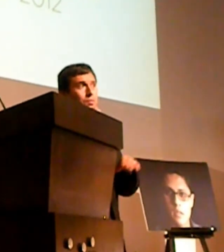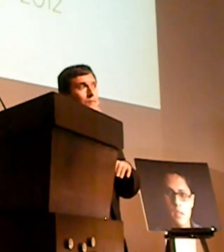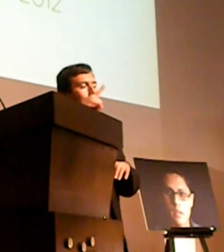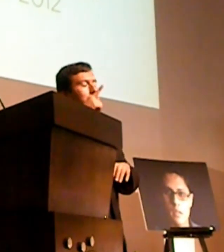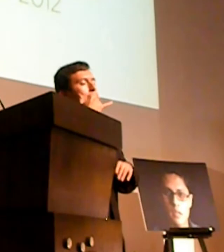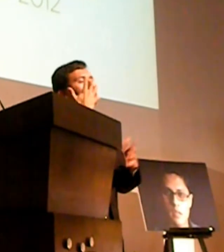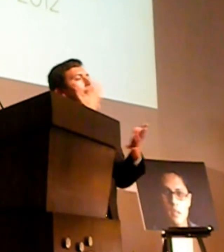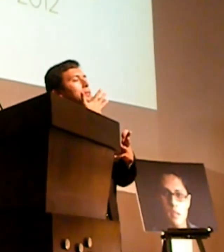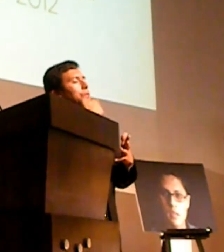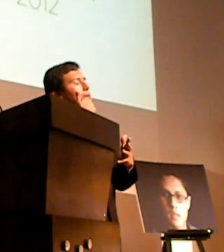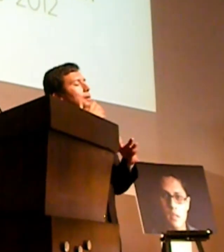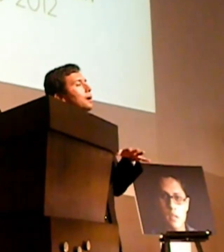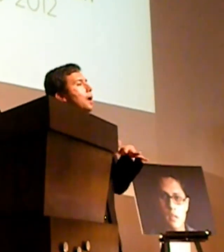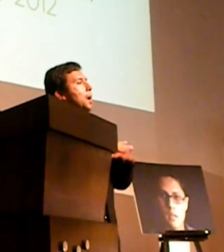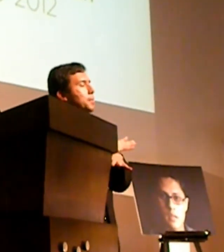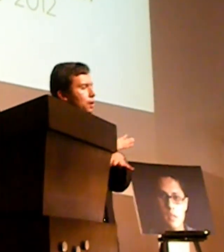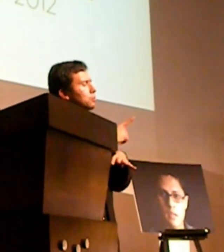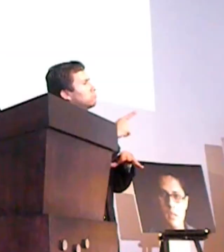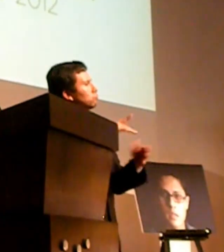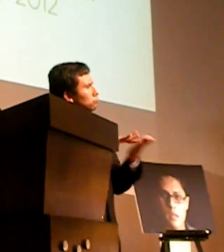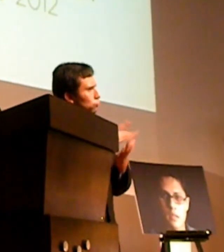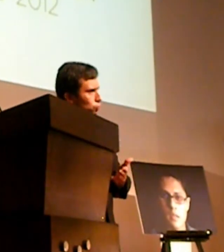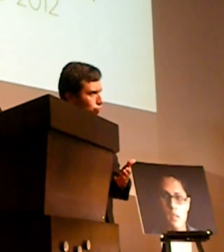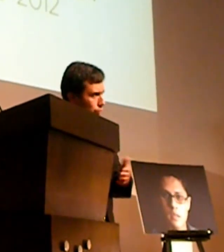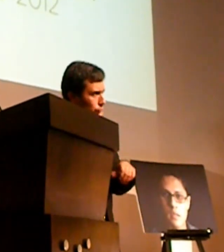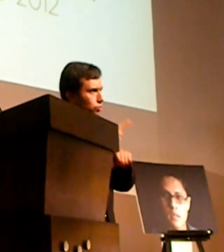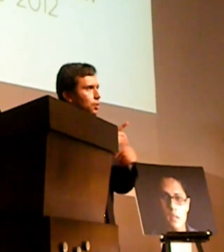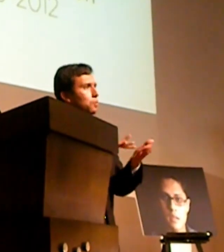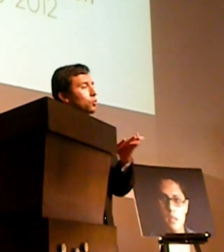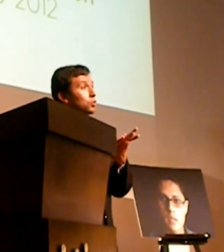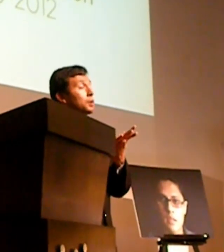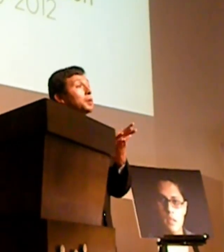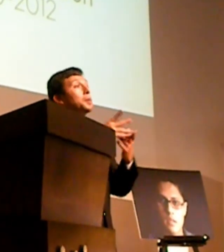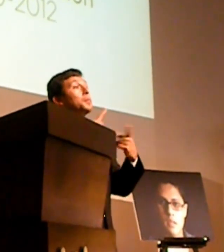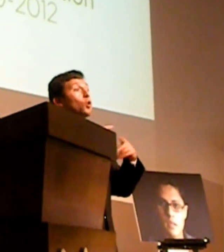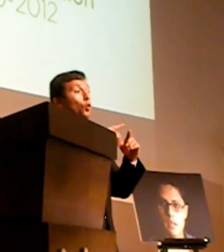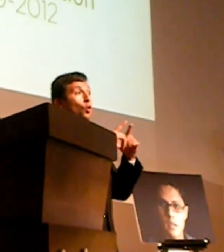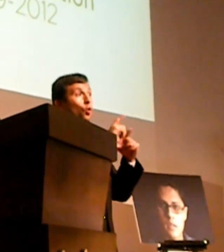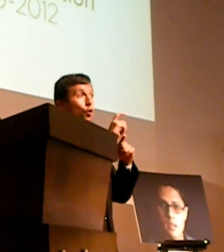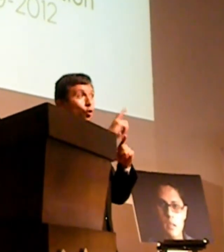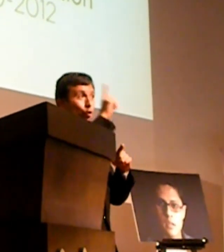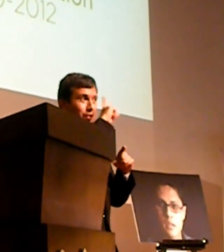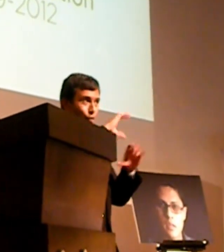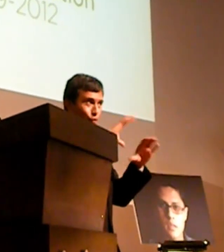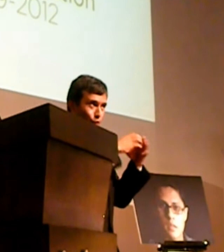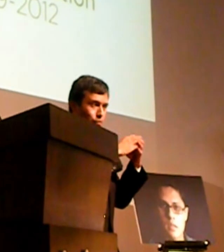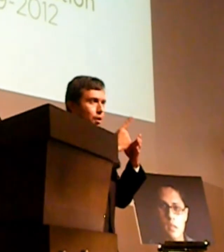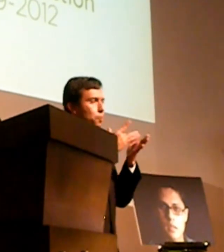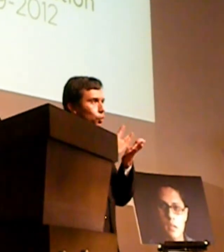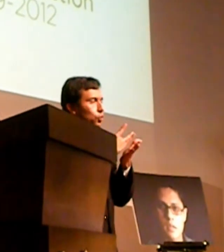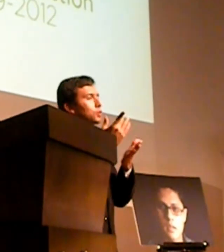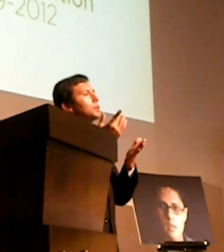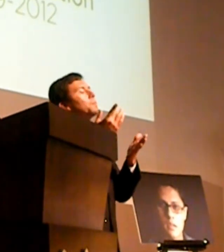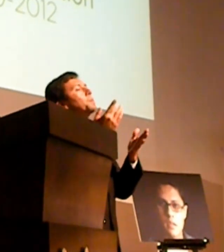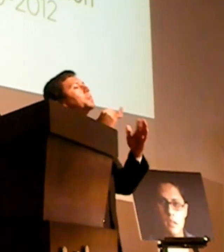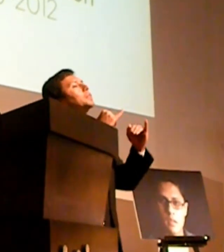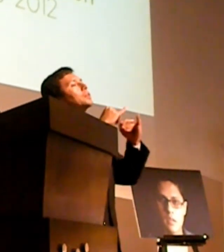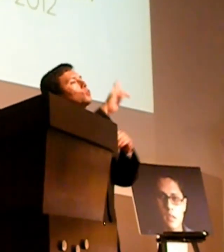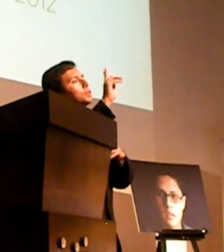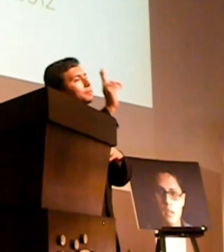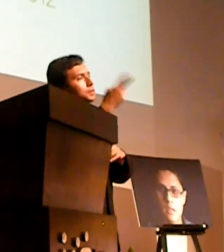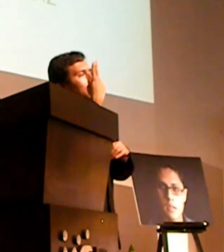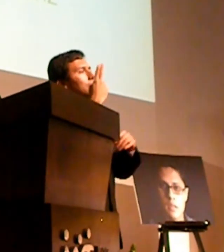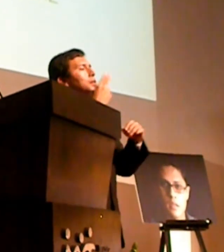la participación de quienes trabajaron de manera conjunta con este Consejo, instituciones académicas, asociaciones religiosas,